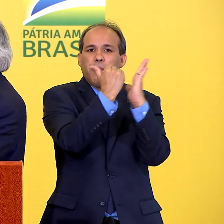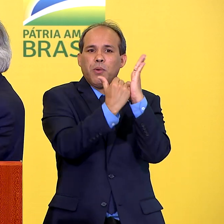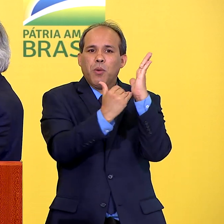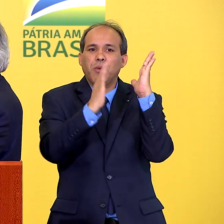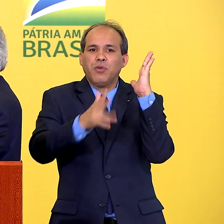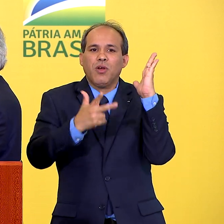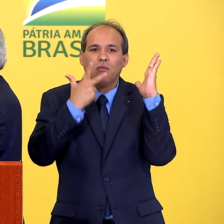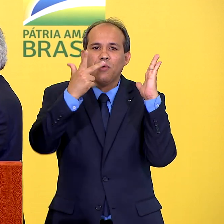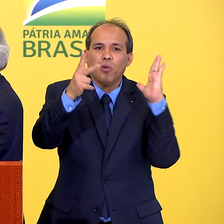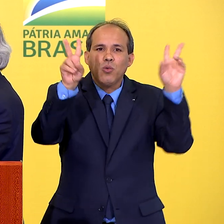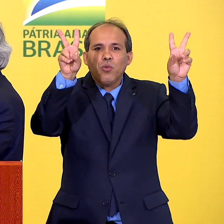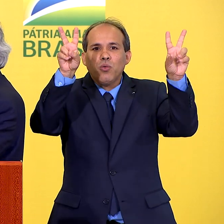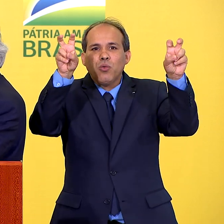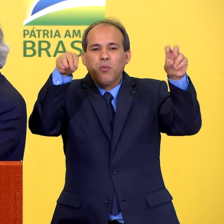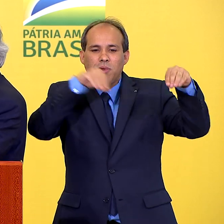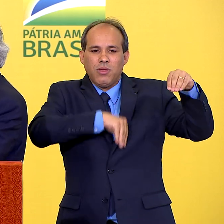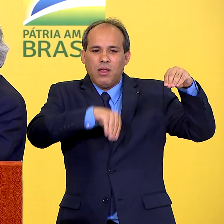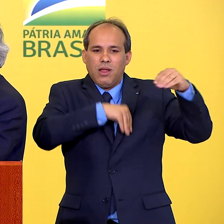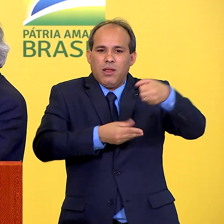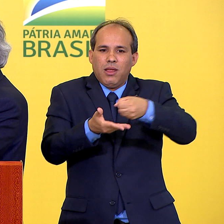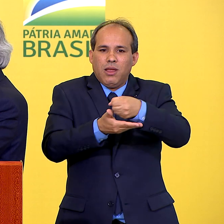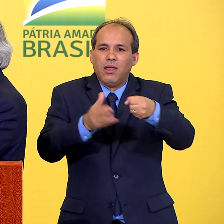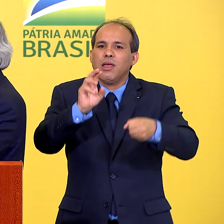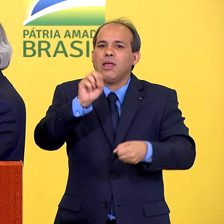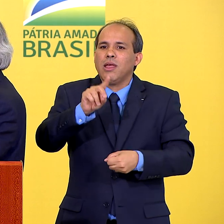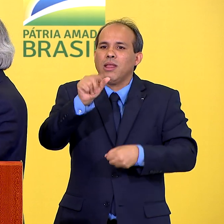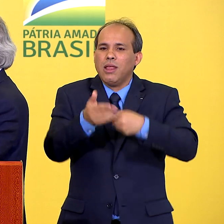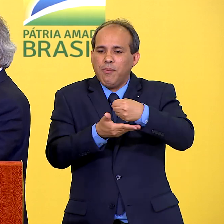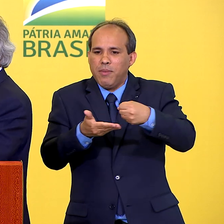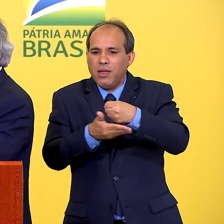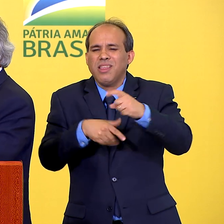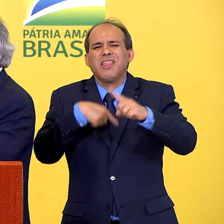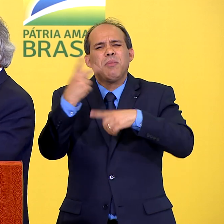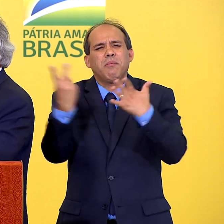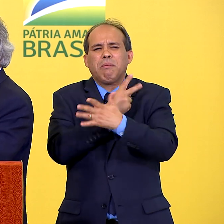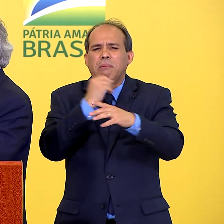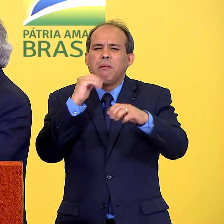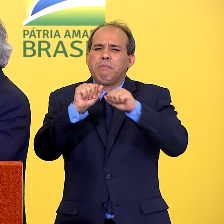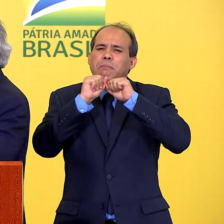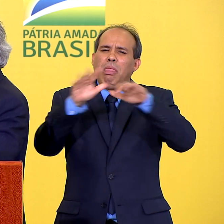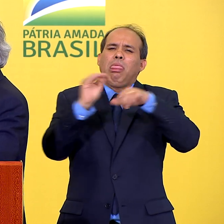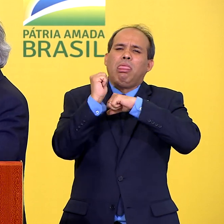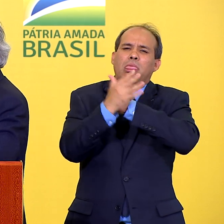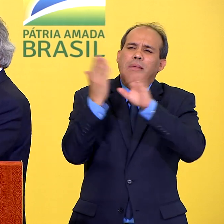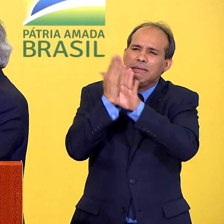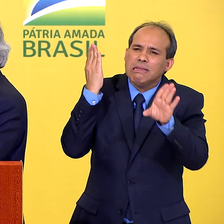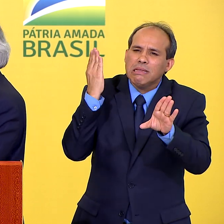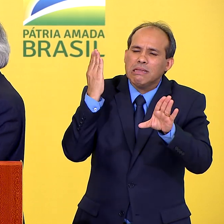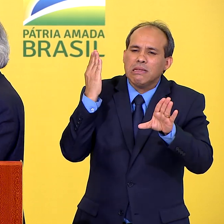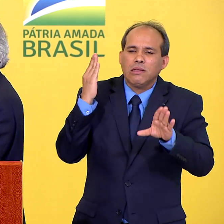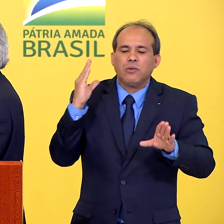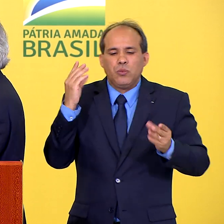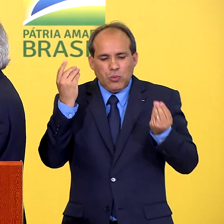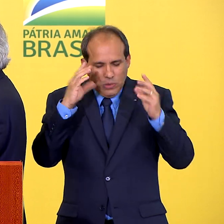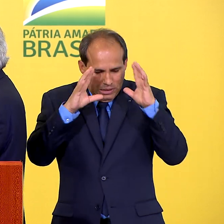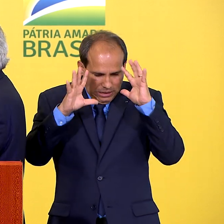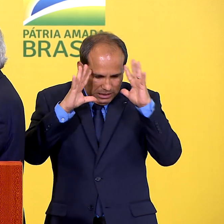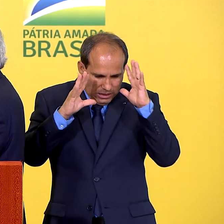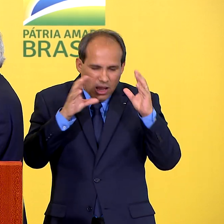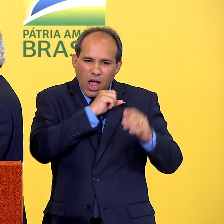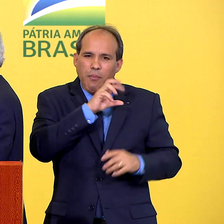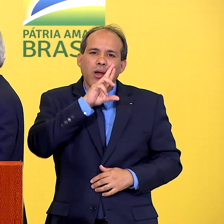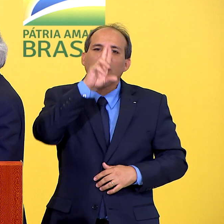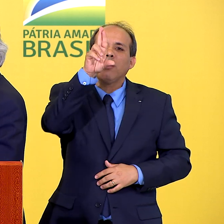falamos na renda básica. A renda básica. Por isso que, quando a pandemia chegou, nós tivemos velocidade de resposta, porque nós